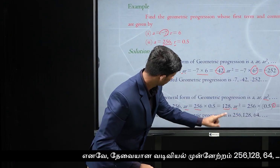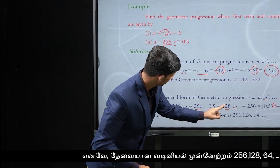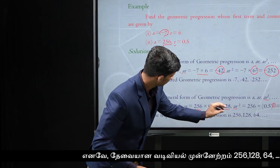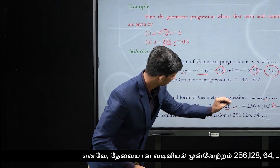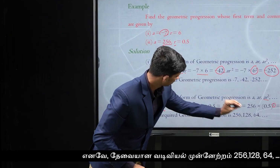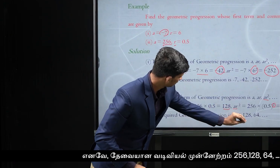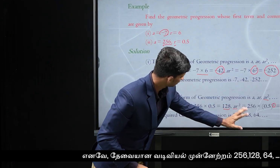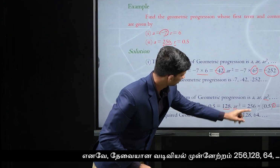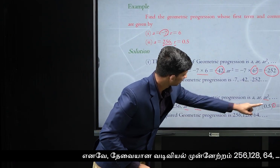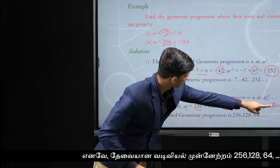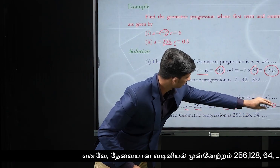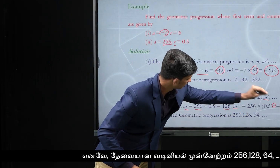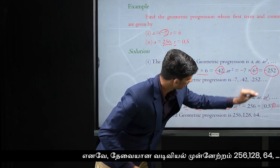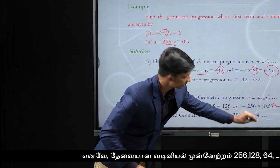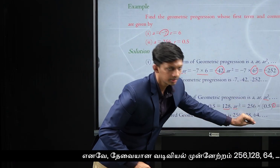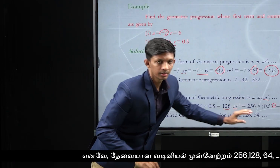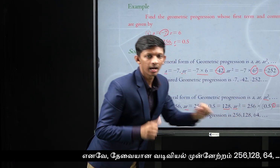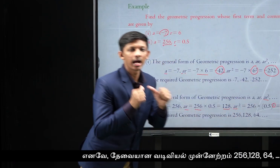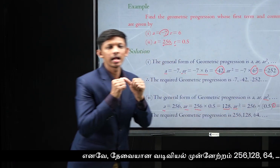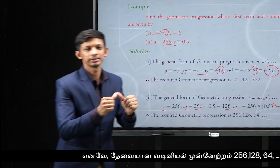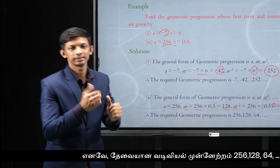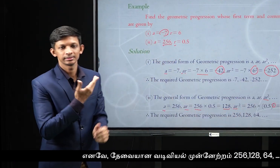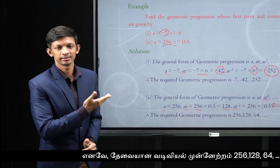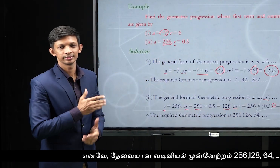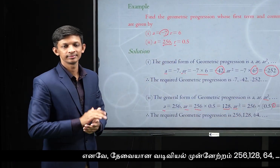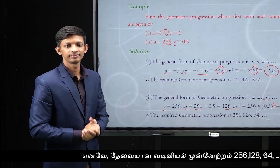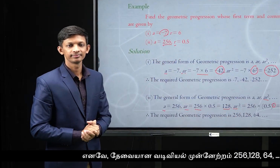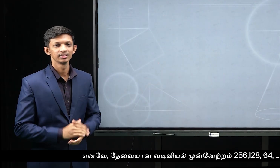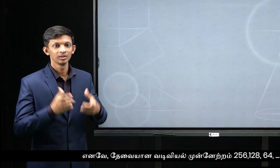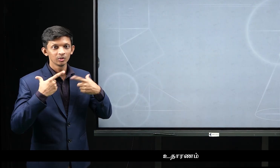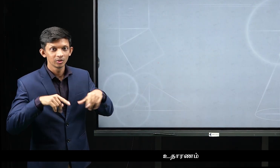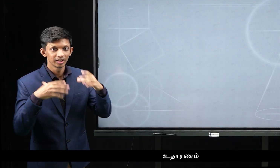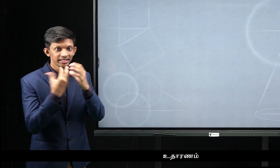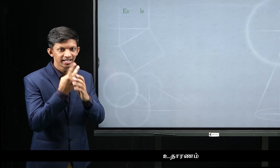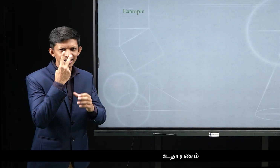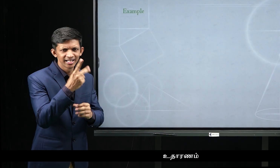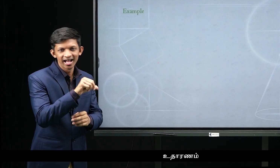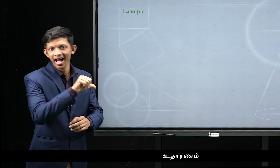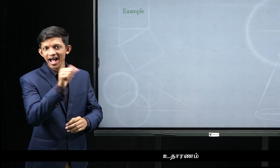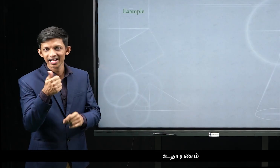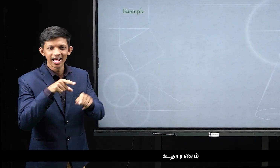256 128 64. உதாரணம்